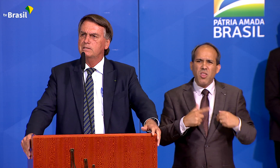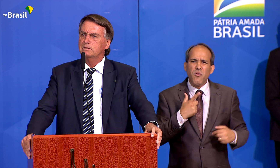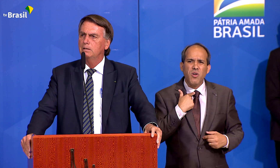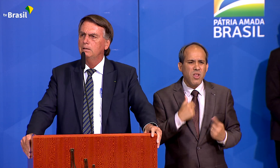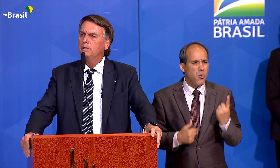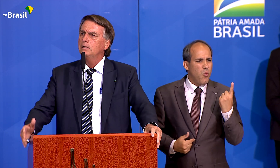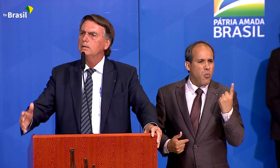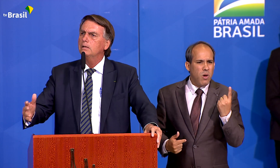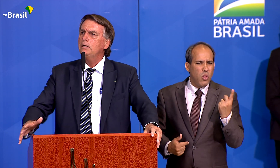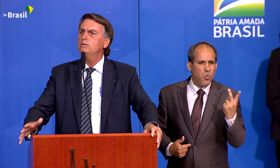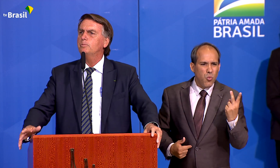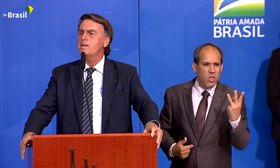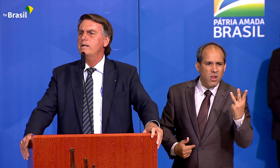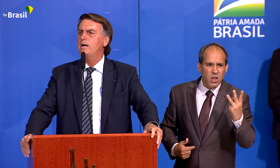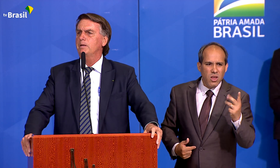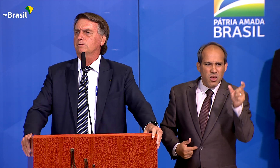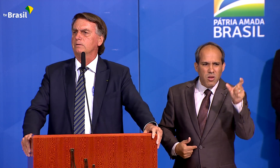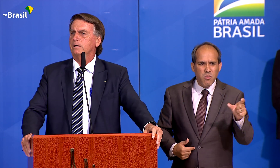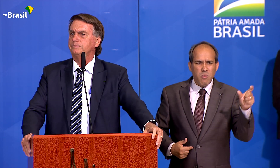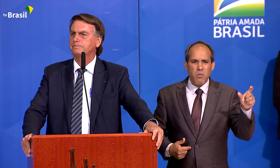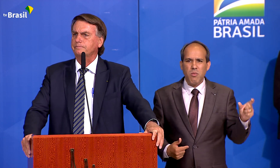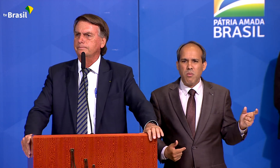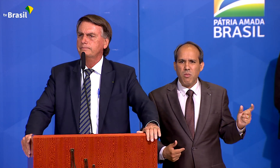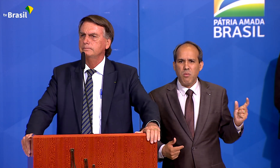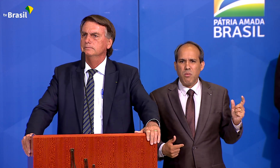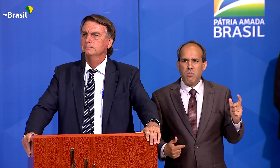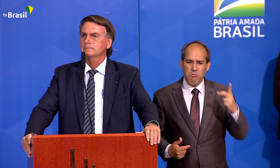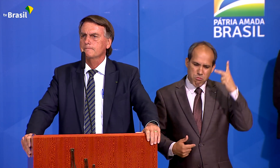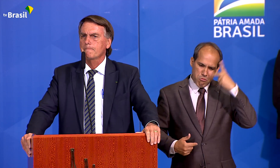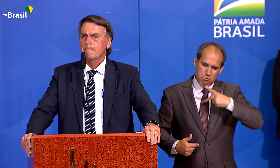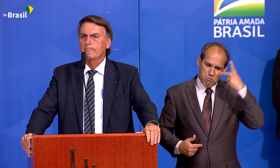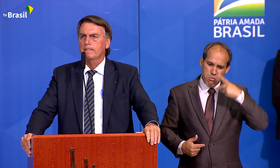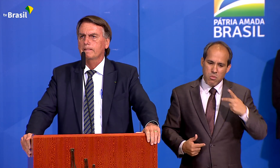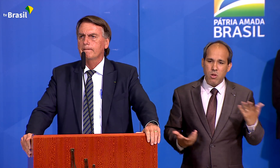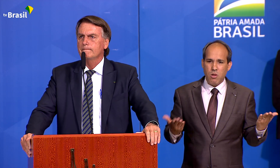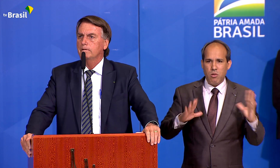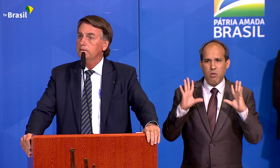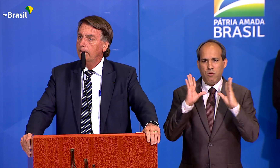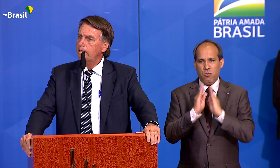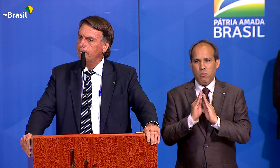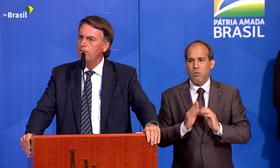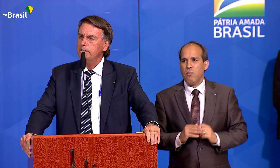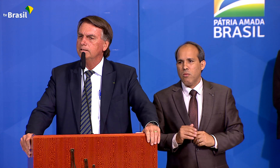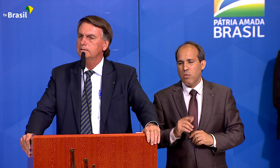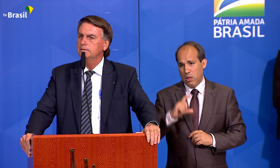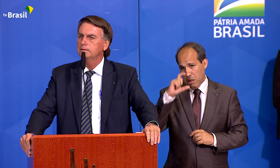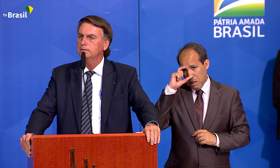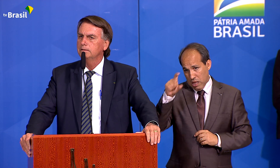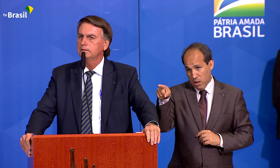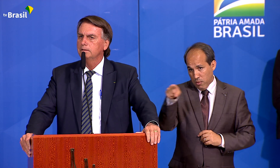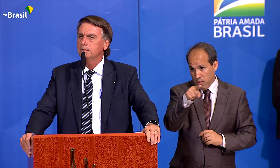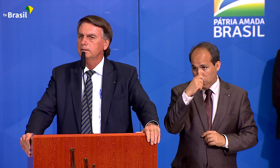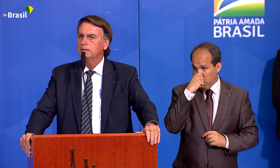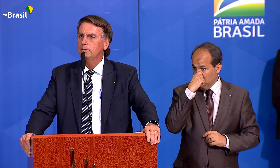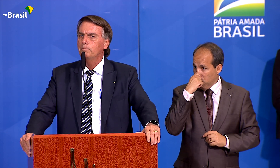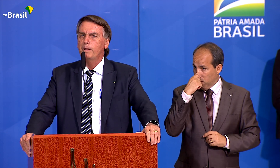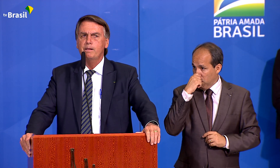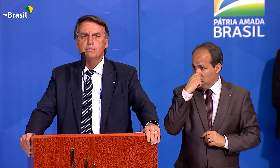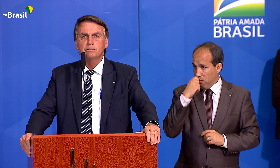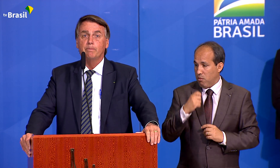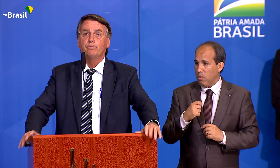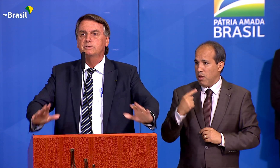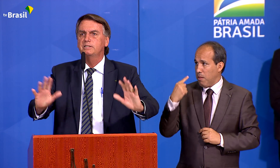duas ou três pessoas indo para o encerramento agora E então é só para vocês eu